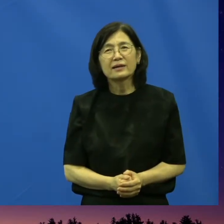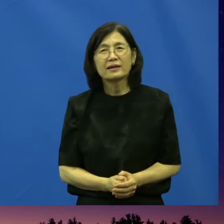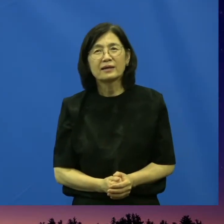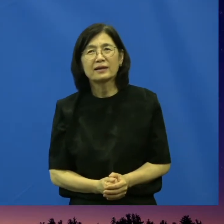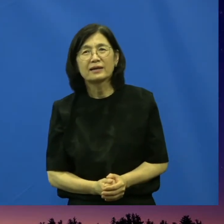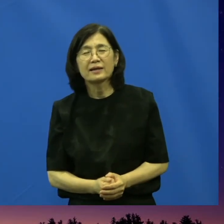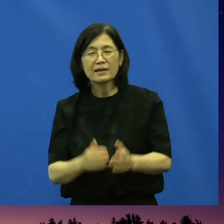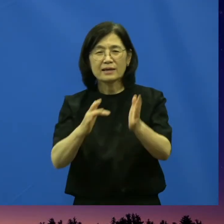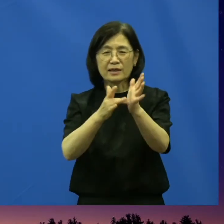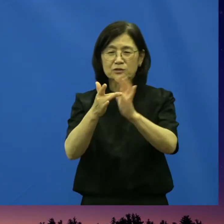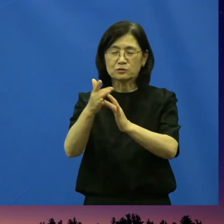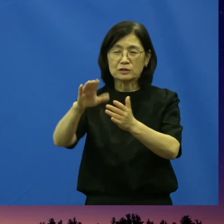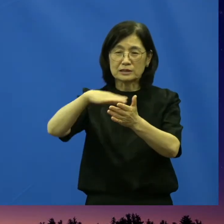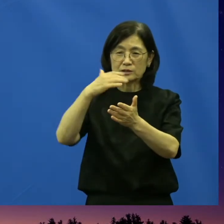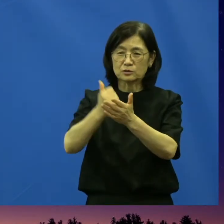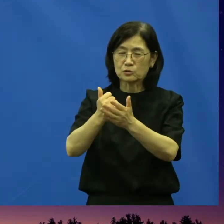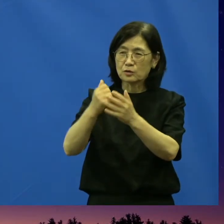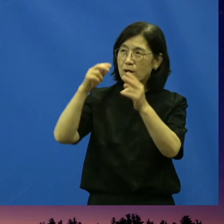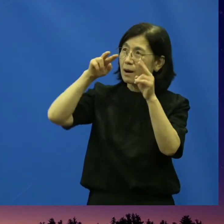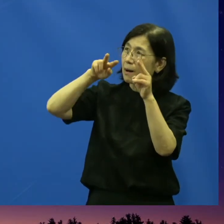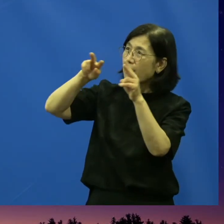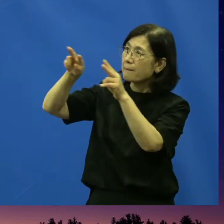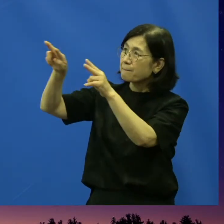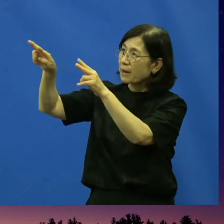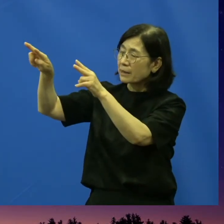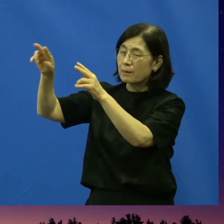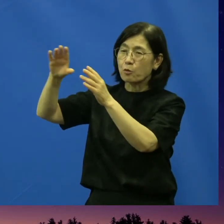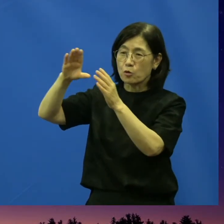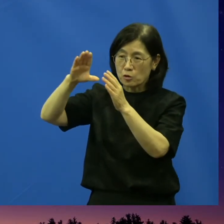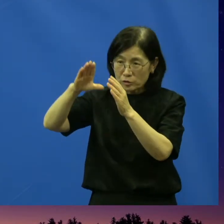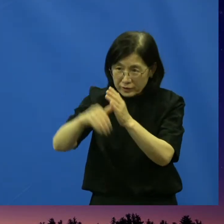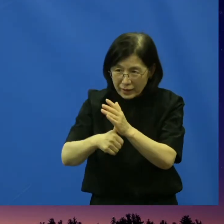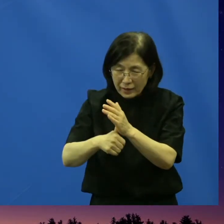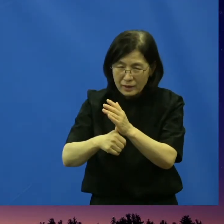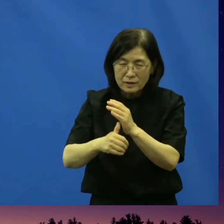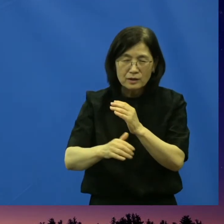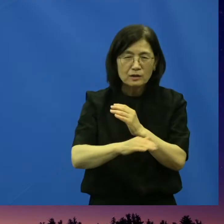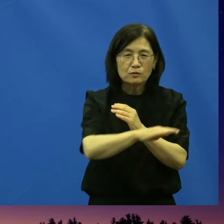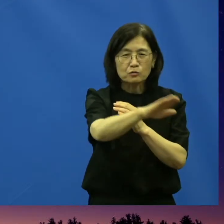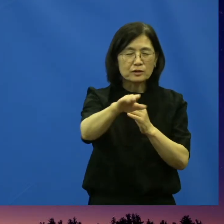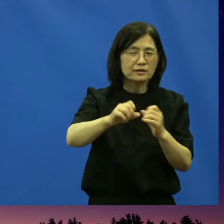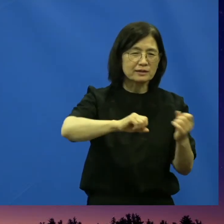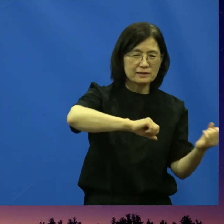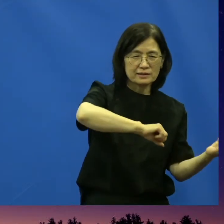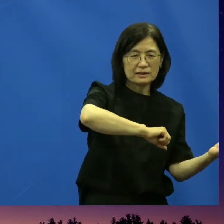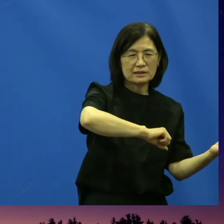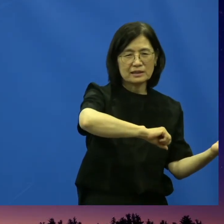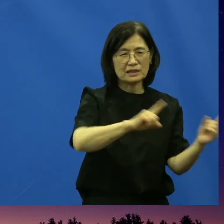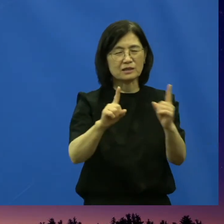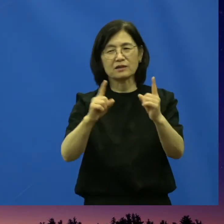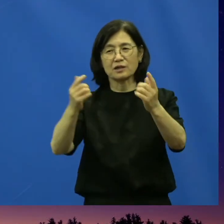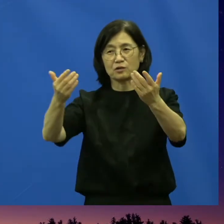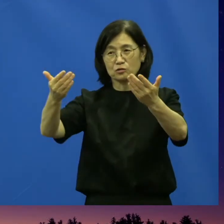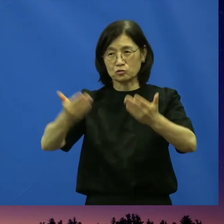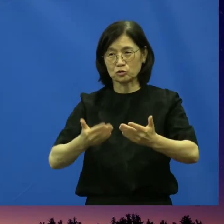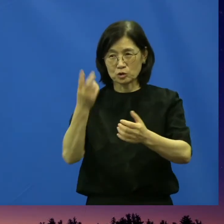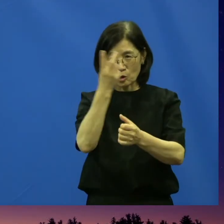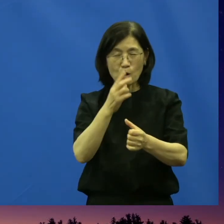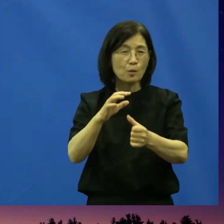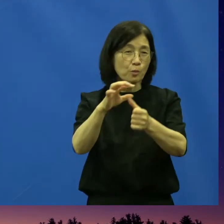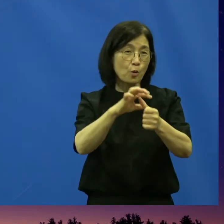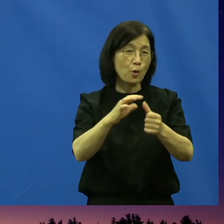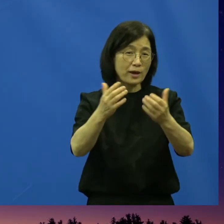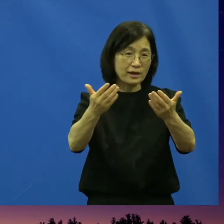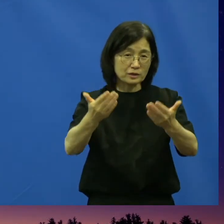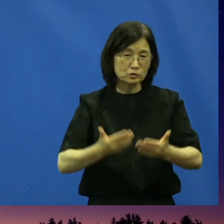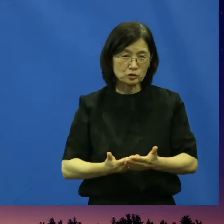그러면 살려주십니다. 그분은 일으켜 세워주십니다. 그분은 우리를 보호해 주십니다.